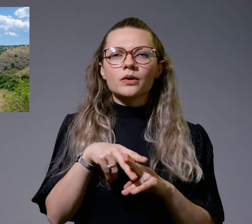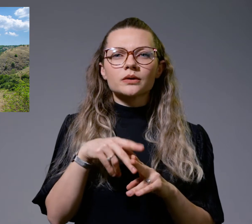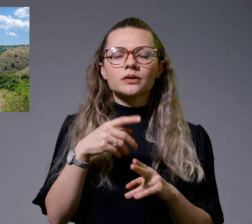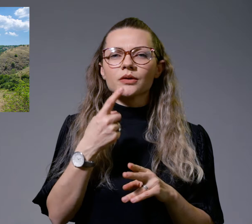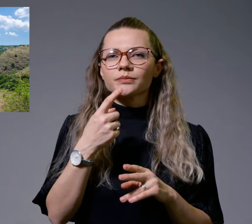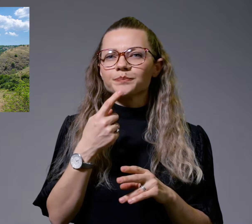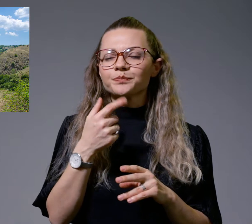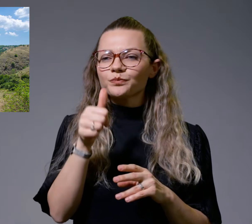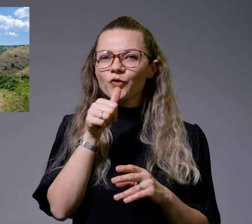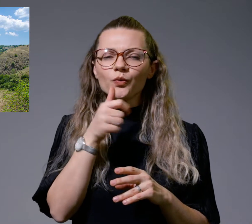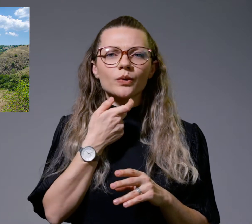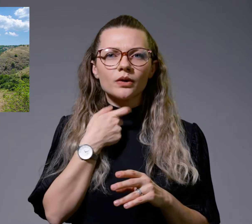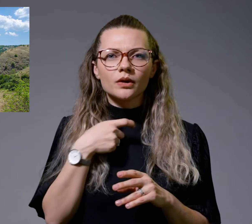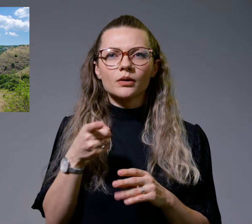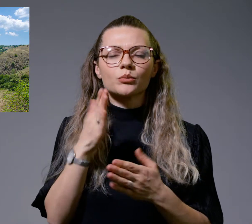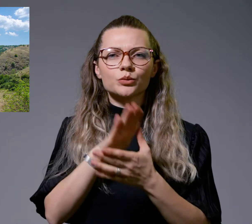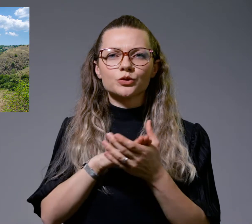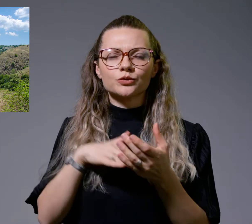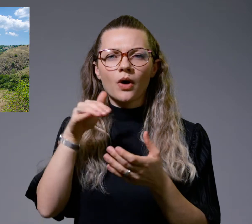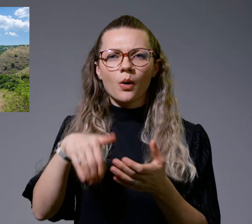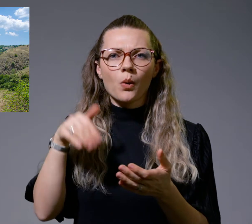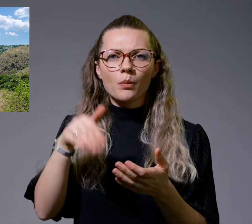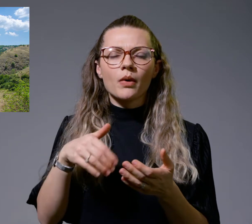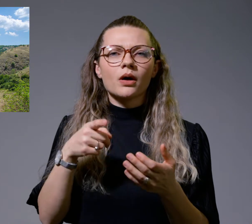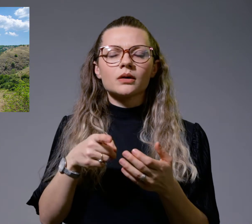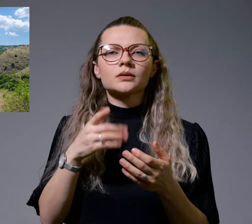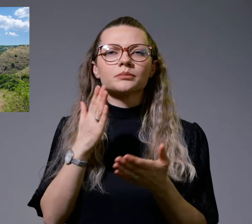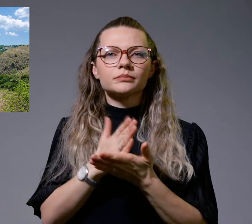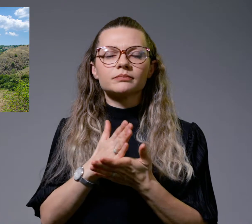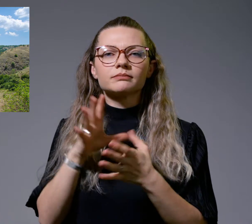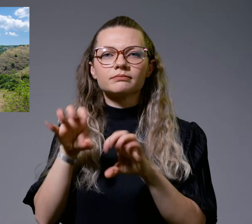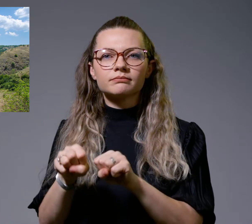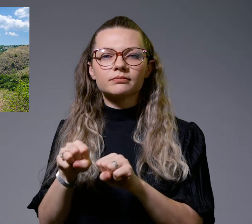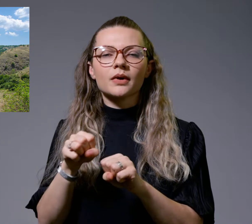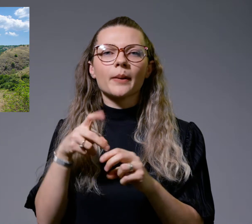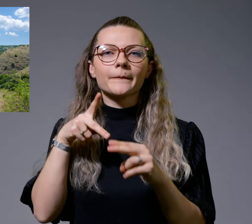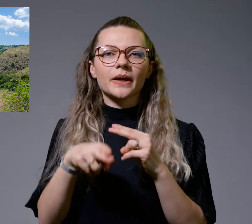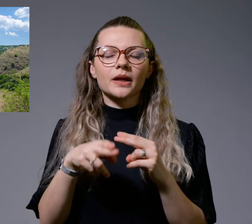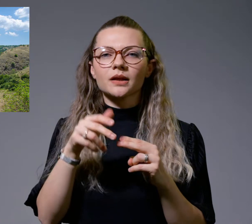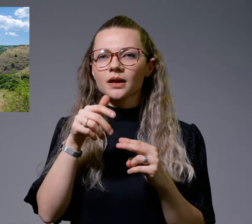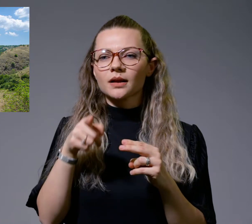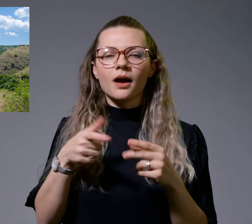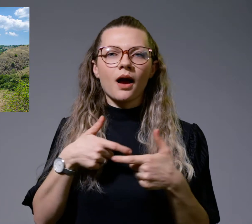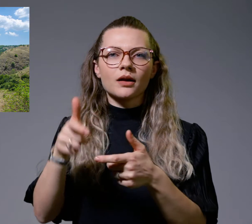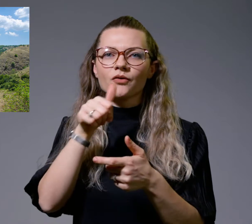вода, почнал да копа, пошто бил лоциран и прекинат подземниот канал. Без